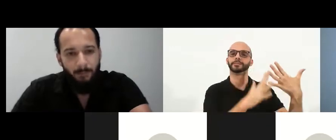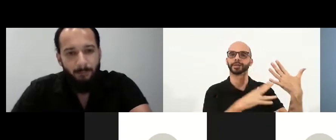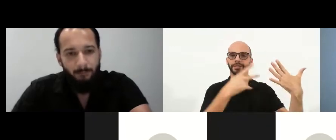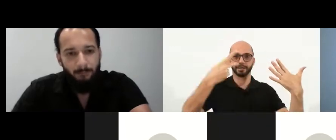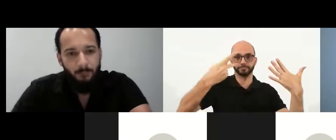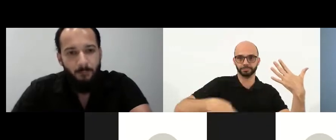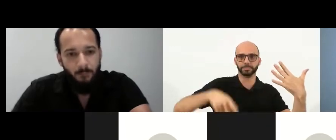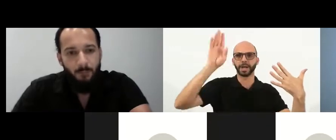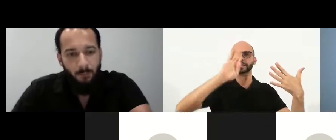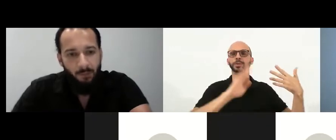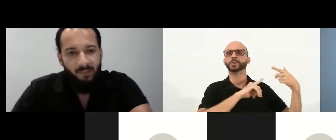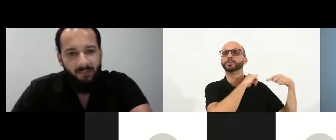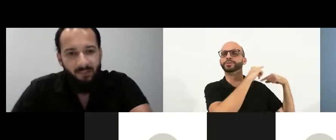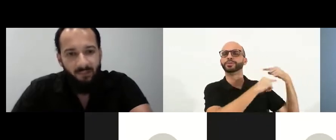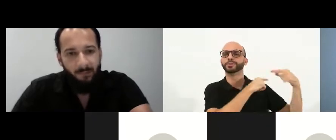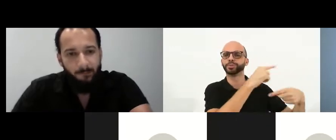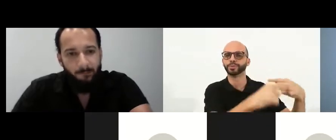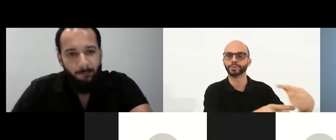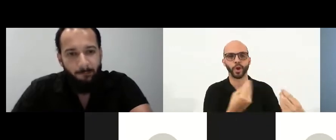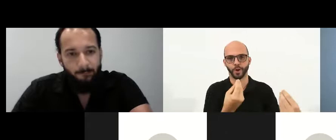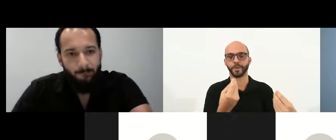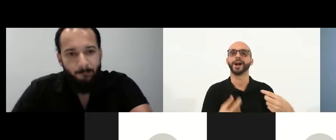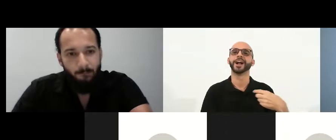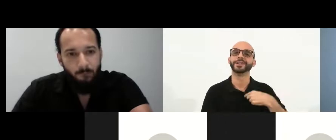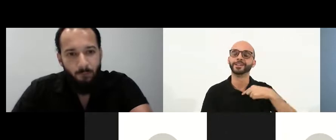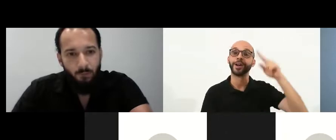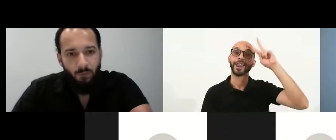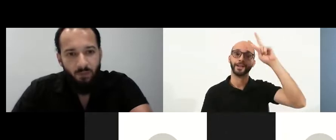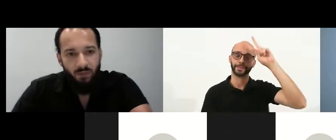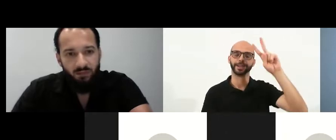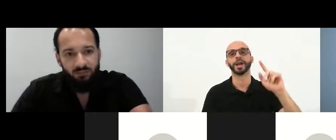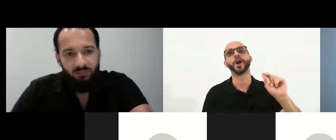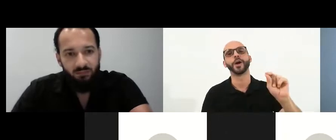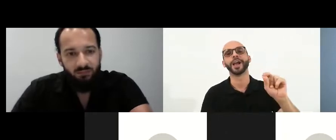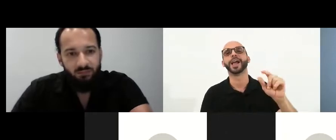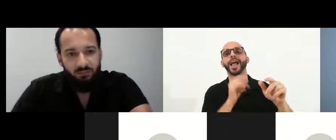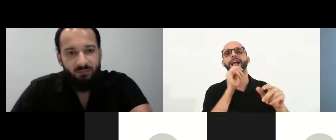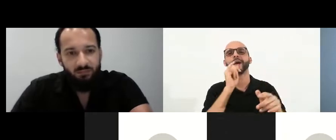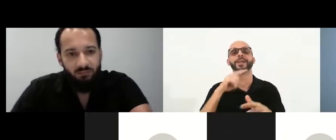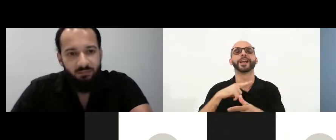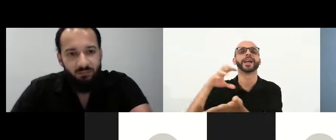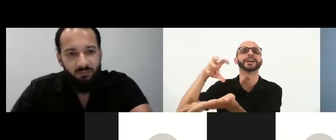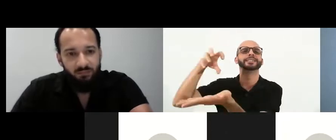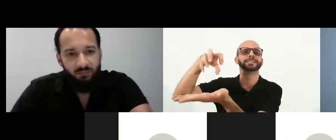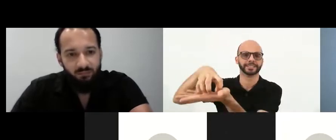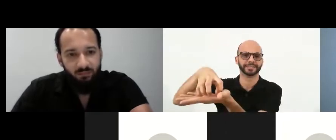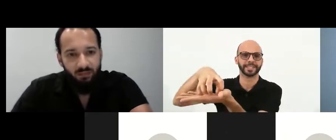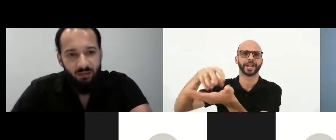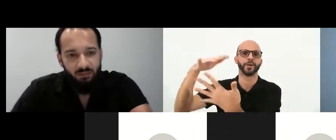surdos no ensino da língua de sinais aqui no Brasil. Como se deu esse processo histórico, eu me recordo